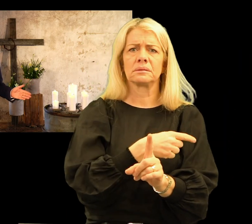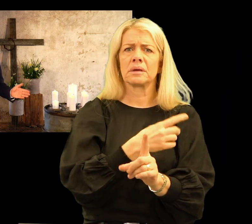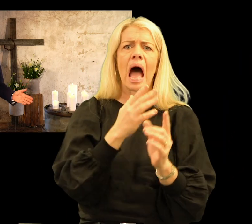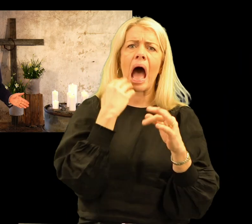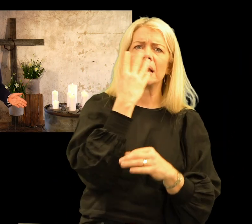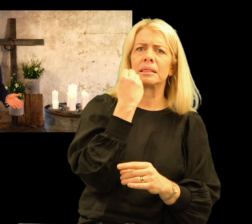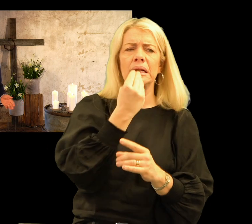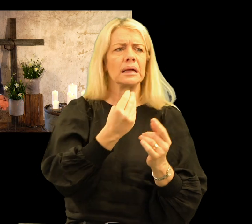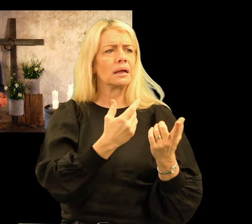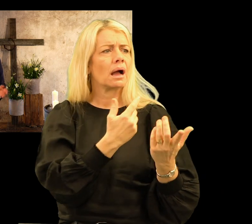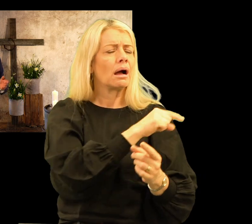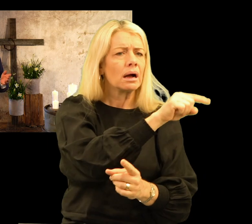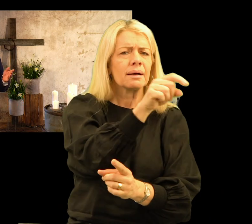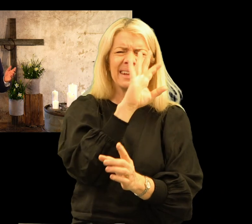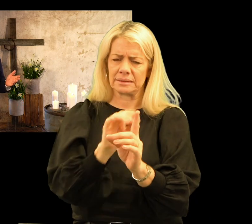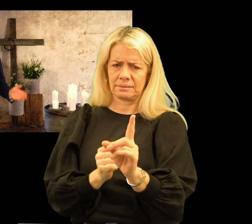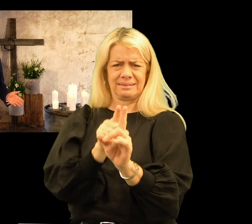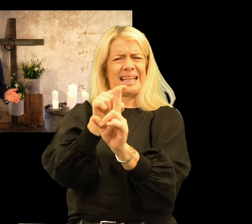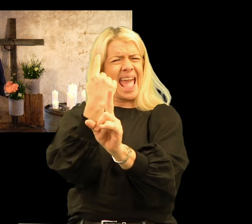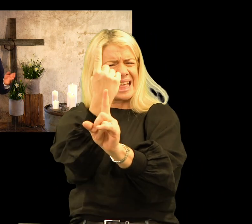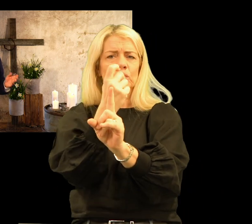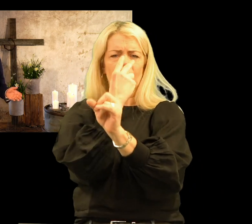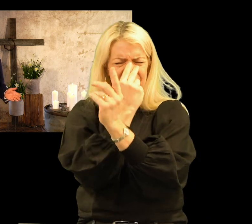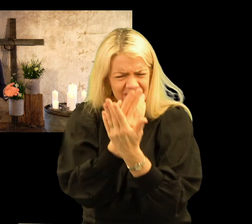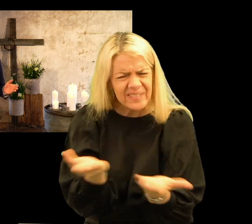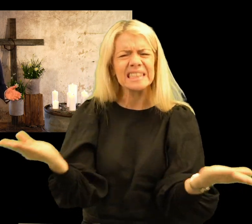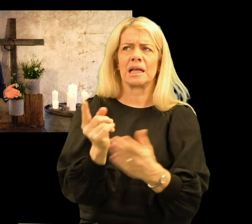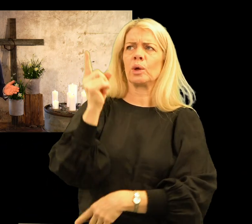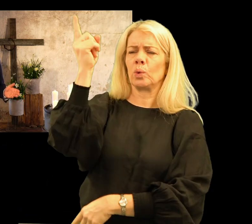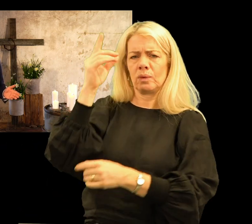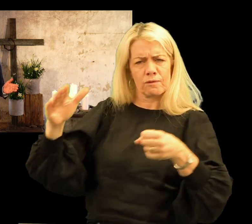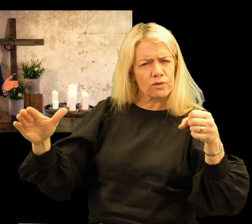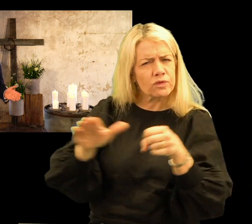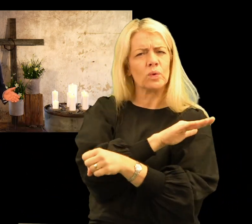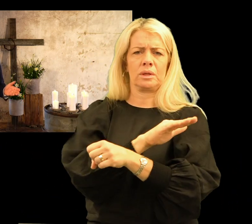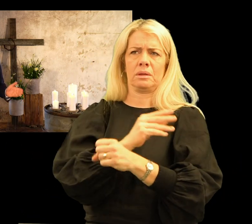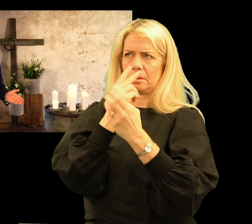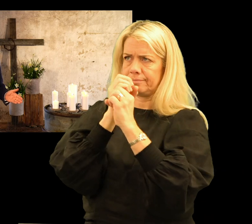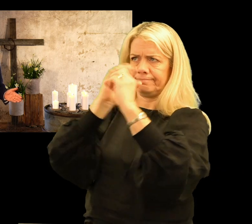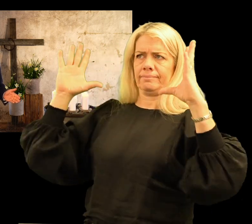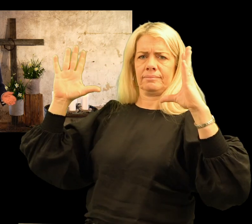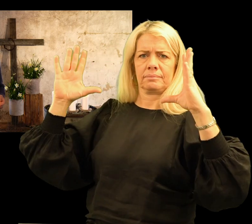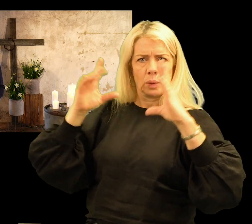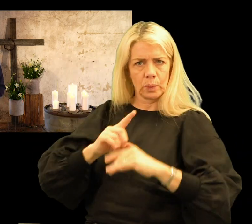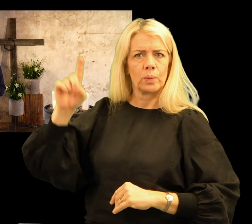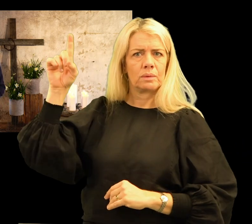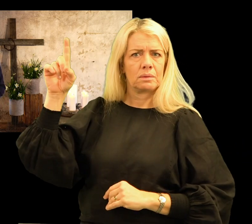och berättelser och alternativ vi lever med. Den enda som uppenbarar Gud helt och klart och fullt.